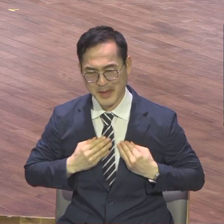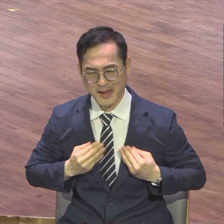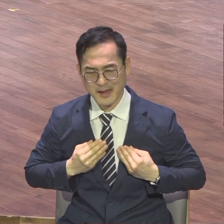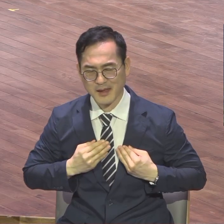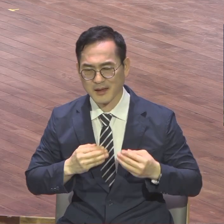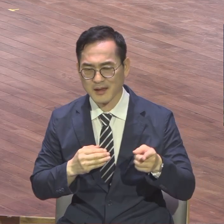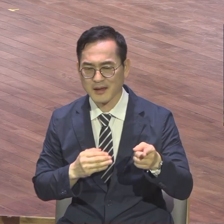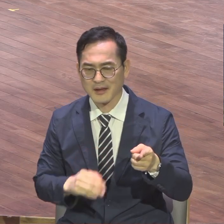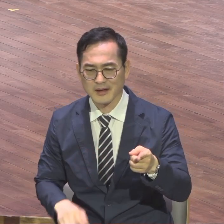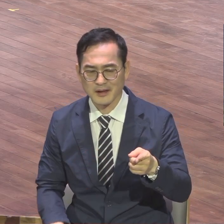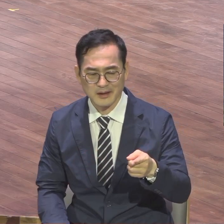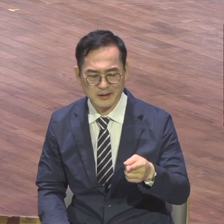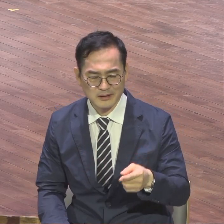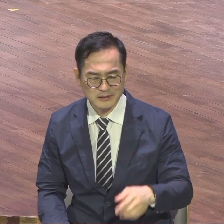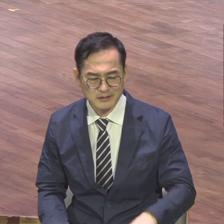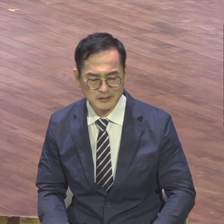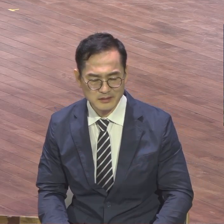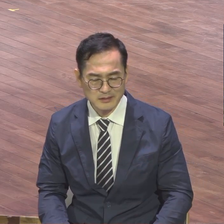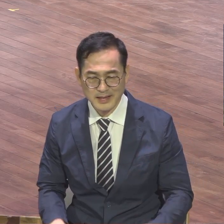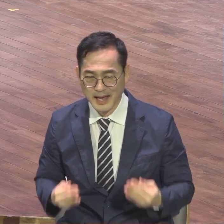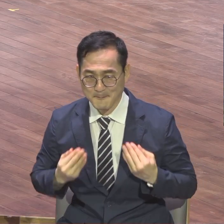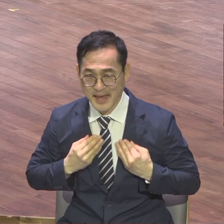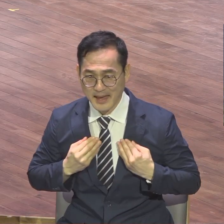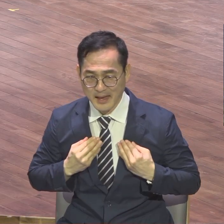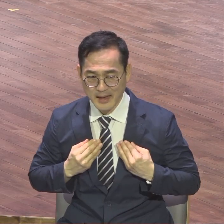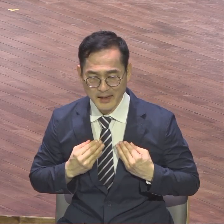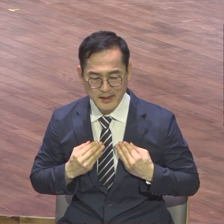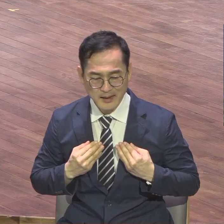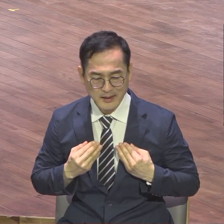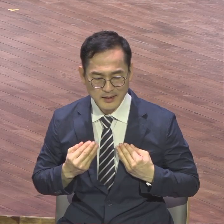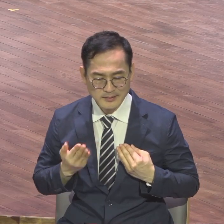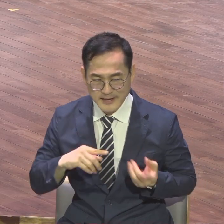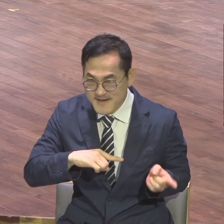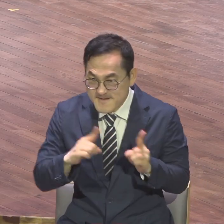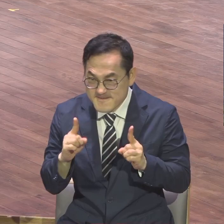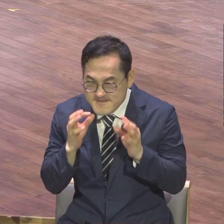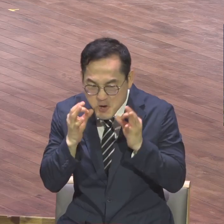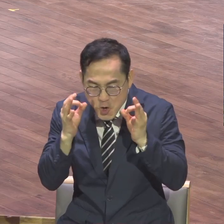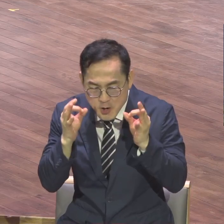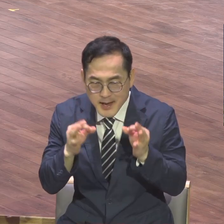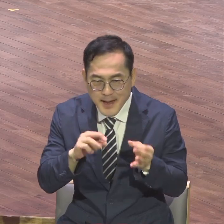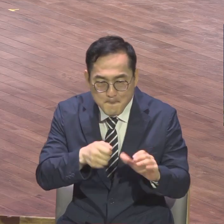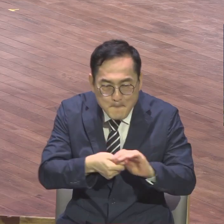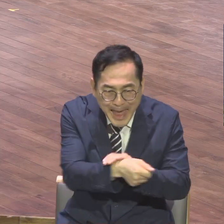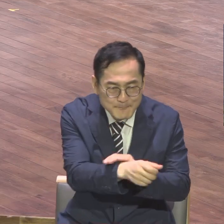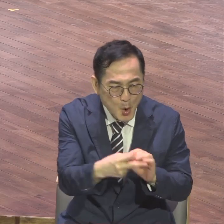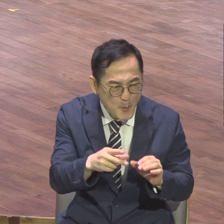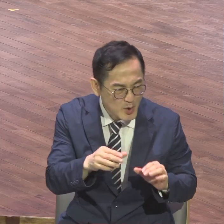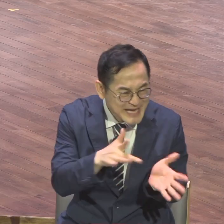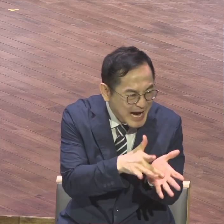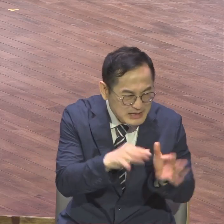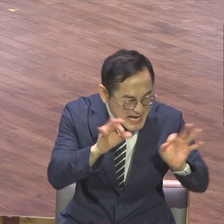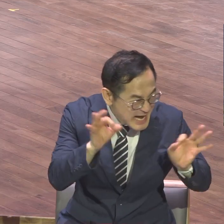죽은데 우리 아버지가 살아남기 위해서 혼자 살아남기 위해서 산에가 뱀이랑 있는 다 잡아먹었대.